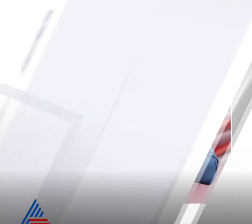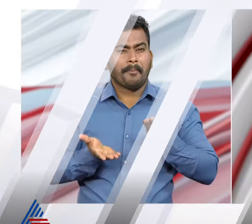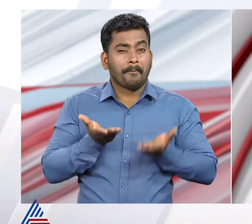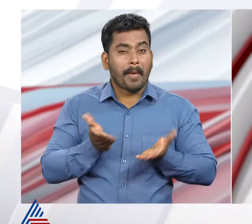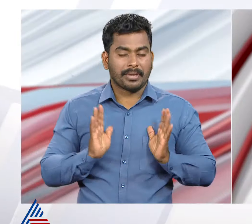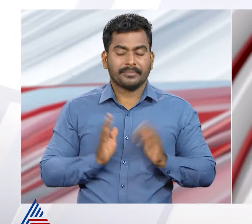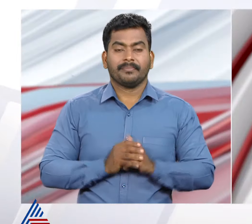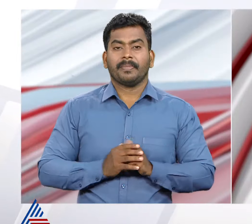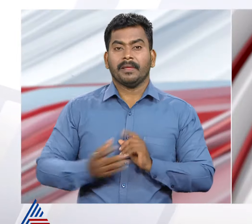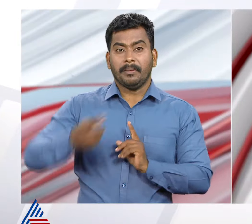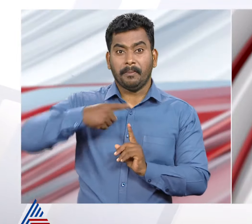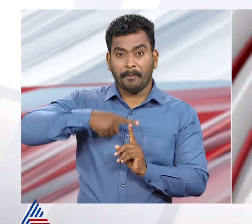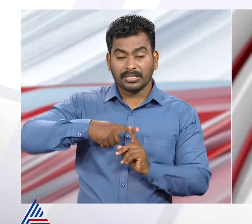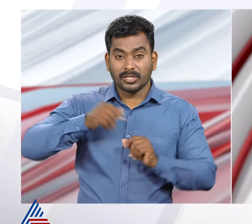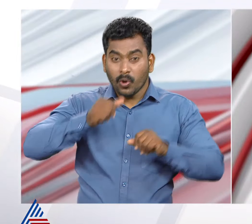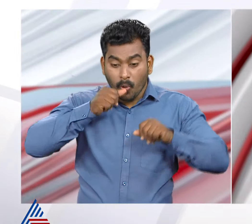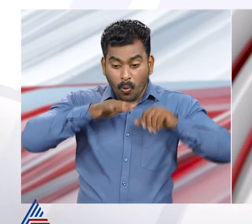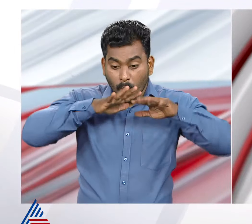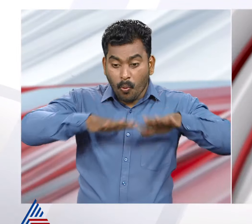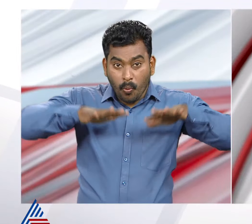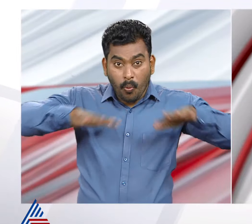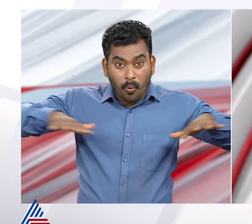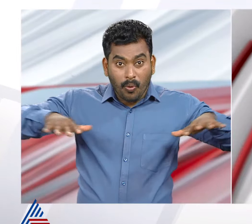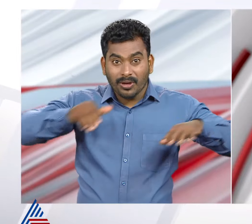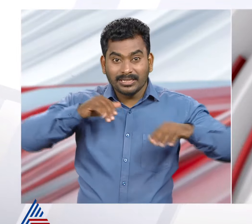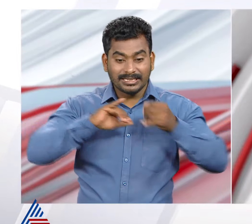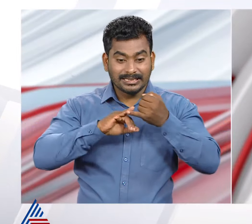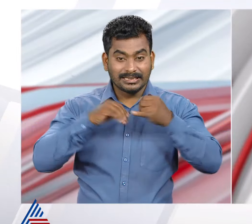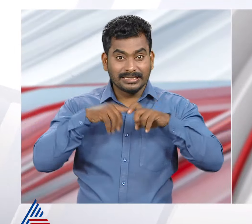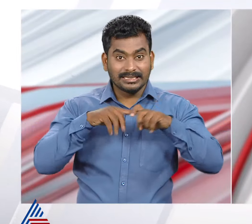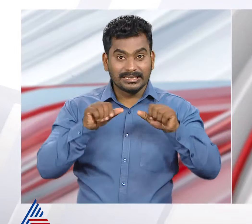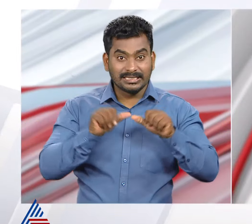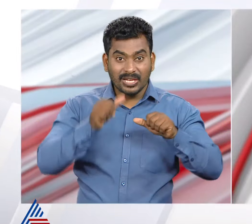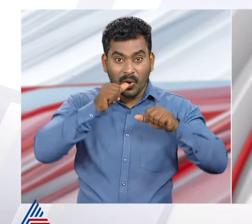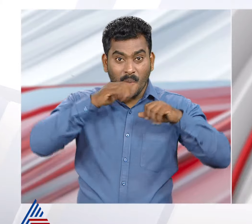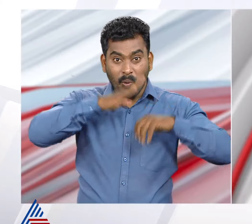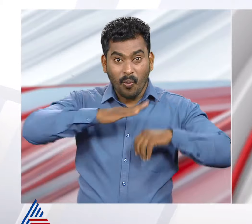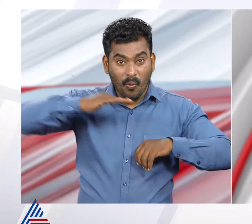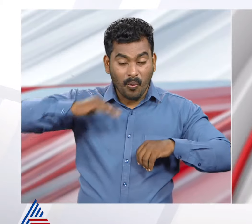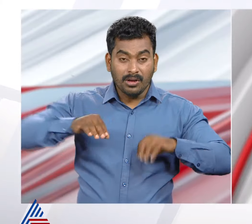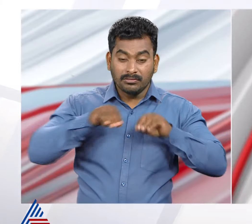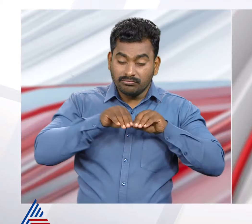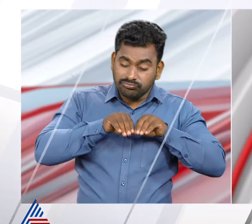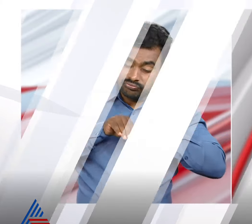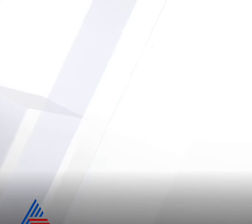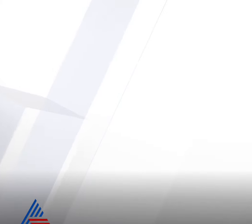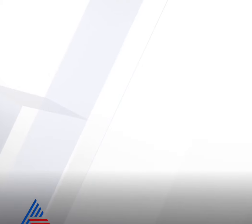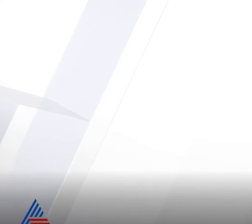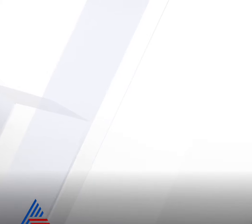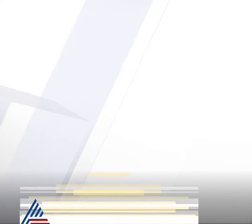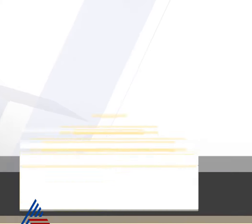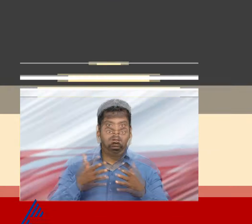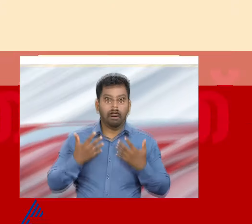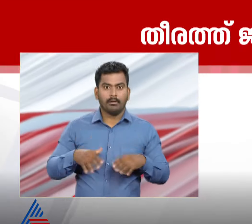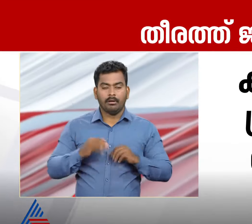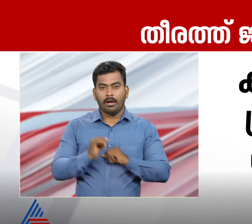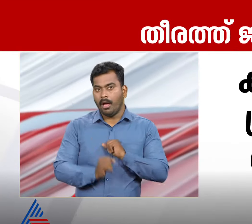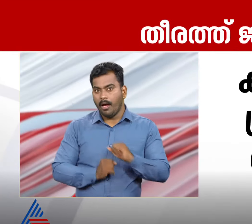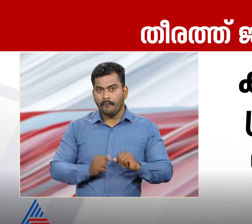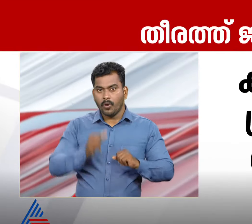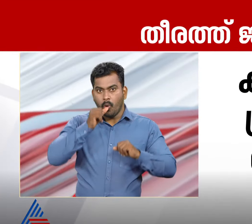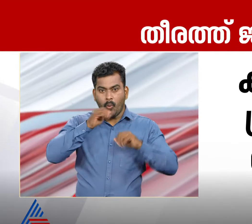തീരത്ത് കടലാക്രമണ ഭീഷണിയുണ്ട്, അതിന്റെ മുന്നറിയിപ്പുകളും ഉണ്ട്, അതെന്താണ്? രജനി, കള്ളക്കടൽ പ്രതിഭാസത്തിന്റെ ഭാഗമായി കേരള തീരത്ത്